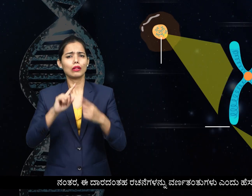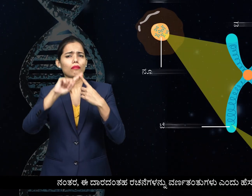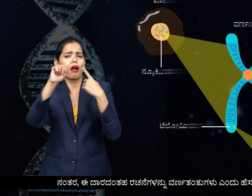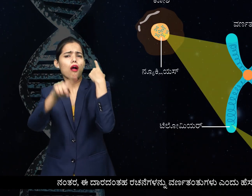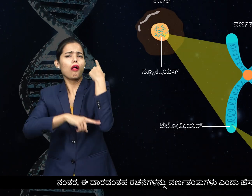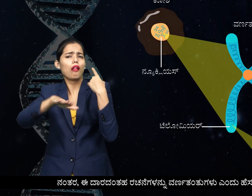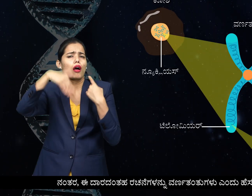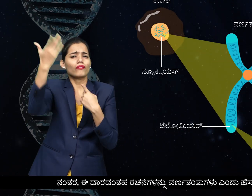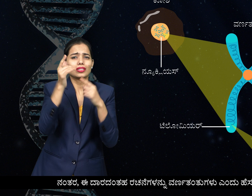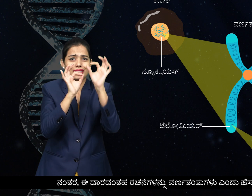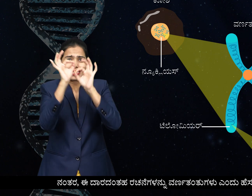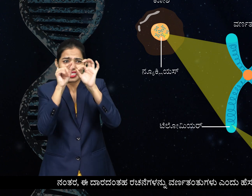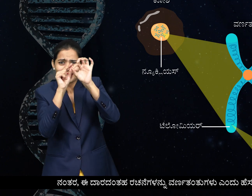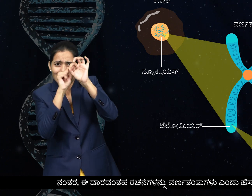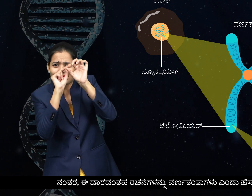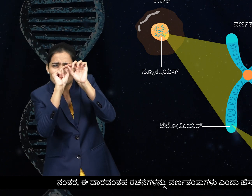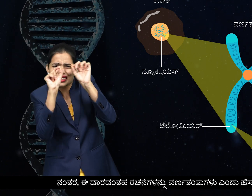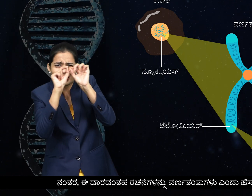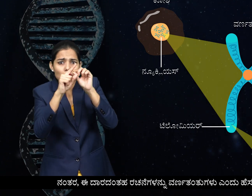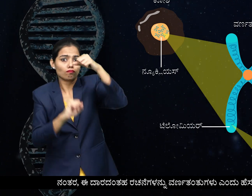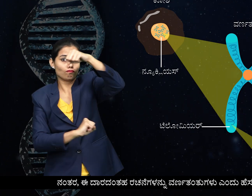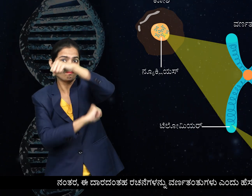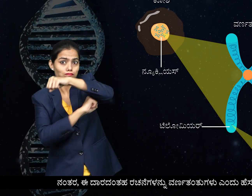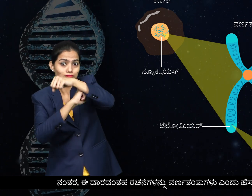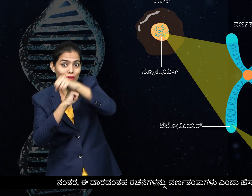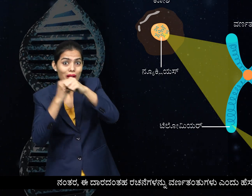ನಂತರ ಈ ದಾರದಂತಹ ರಚನೆಗಳನ್ನ ವರ್ಣತಂತುಗಳು ಎಂದು ಹೆಸರಿಸಲಾಯಿತು.